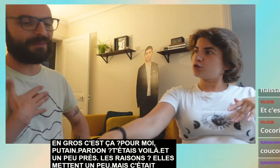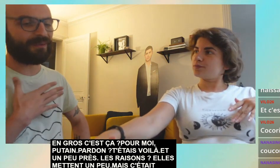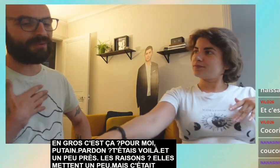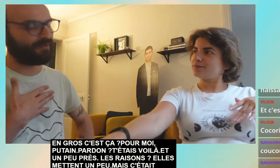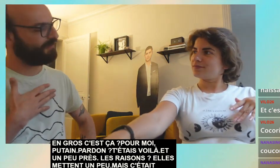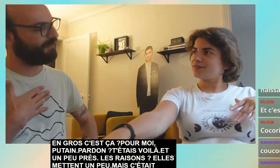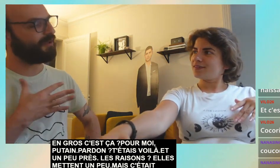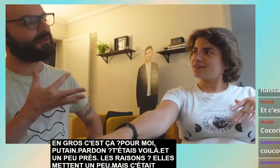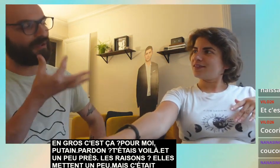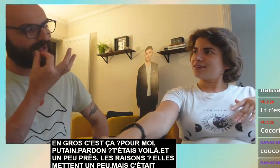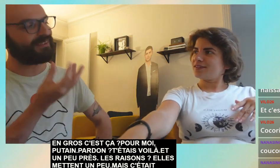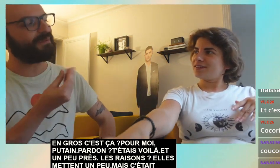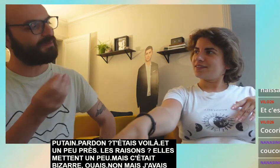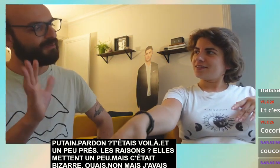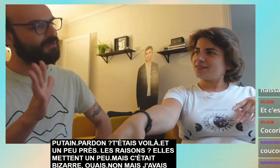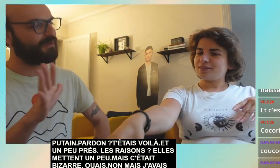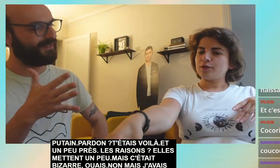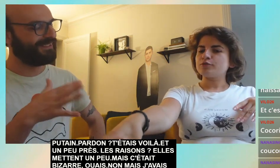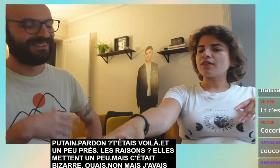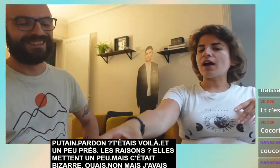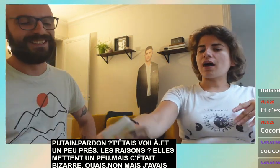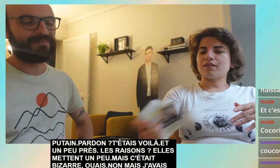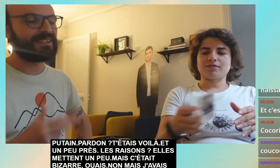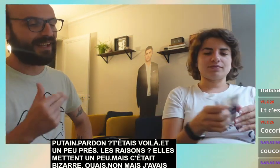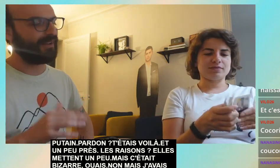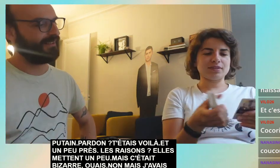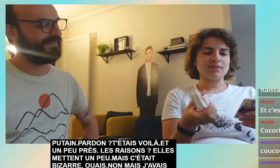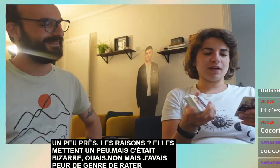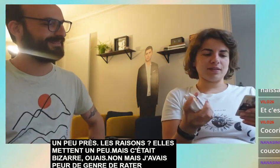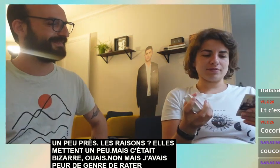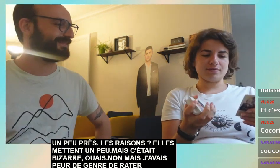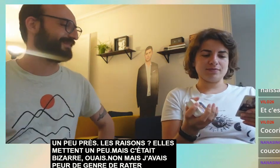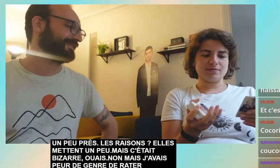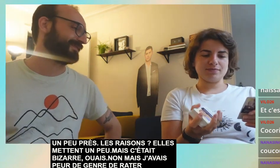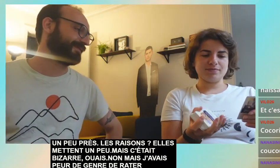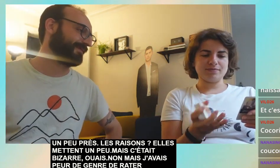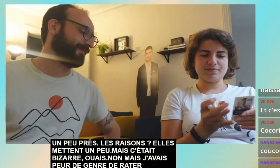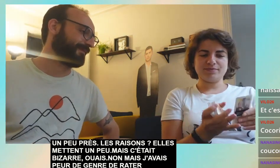peur de, genre, de rater beaucoup, Ça va. mais ça va. Ça va.